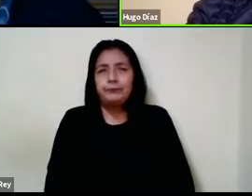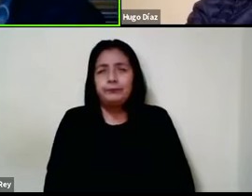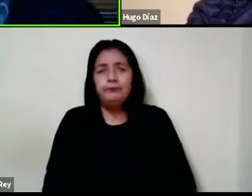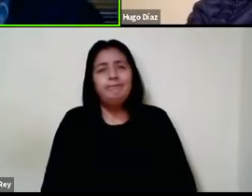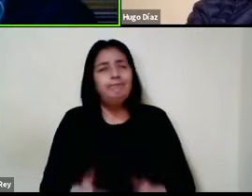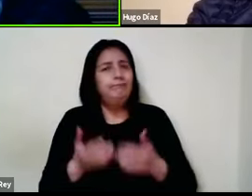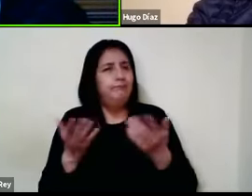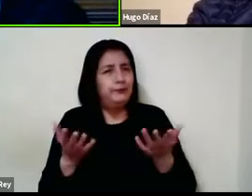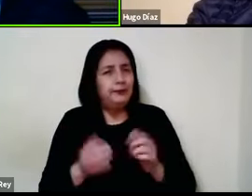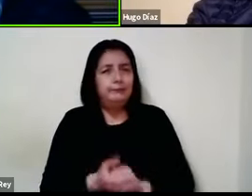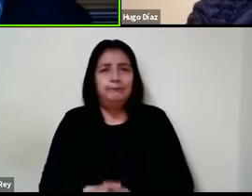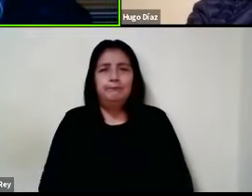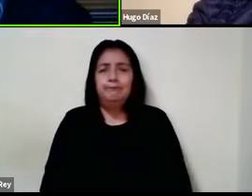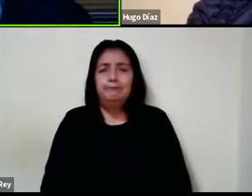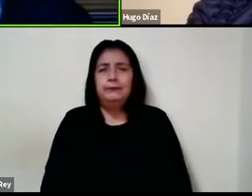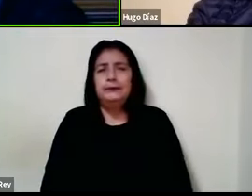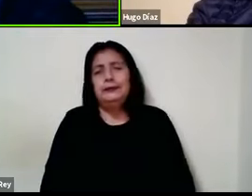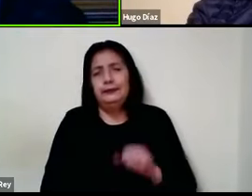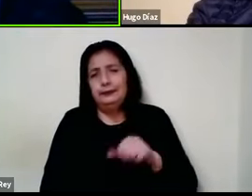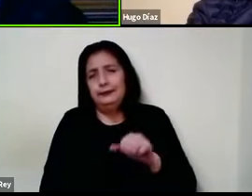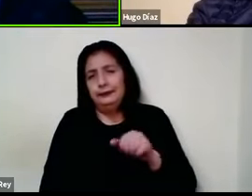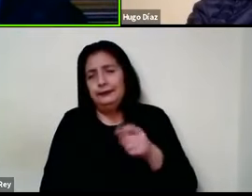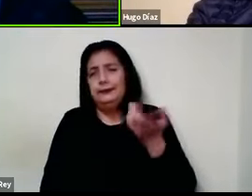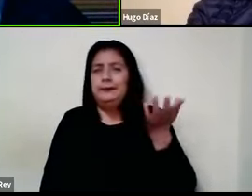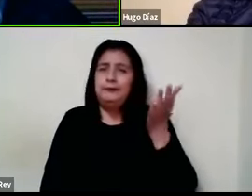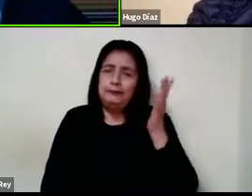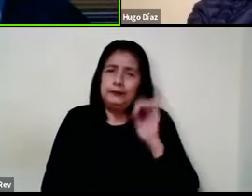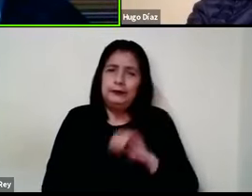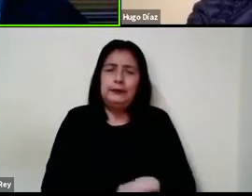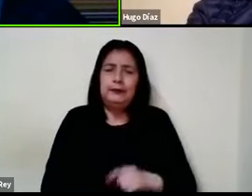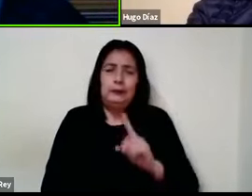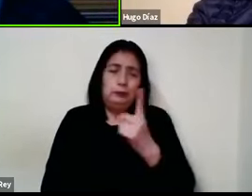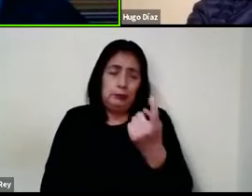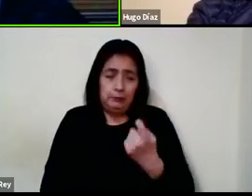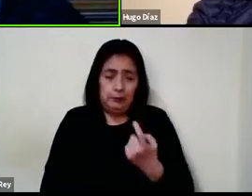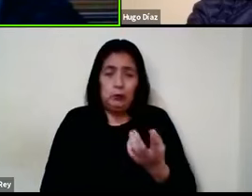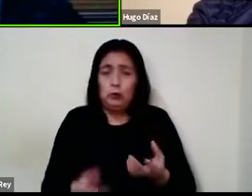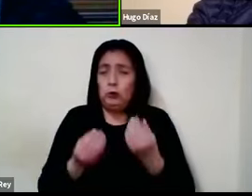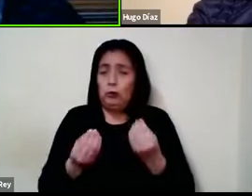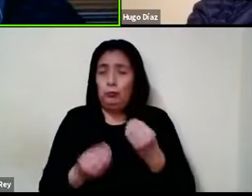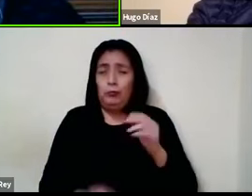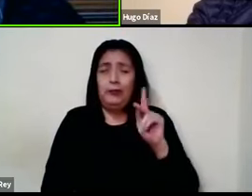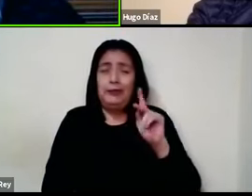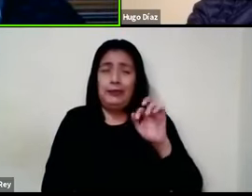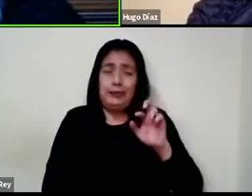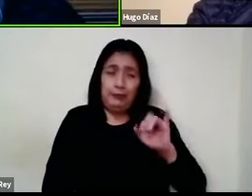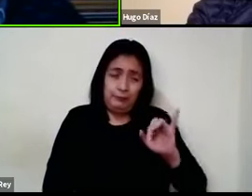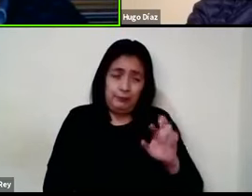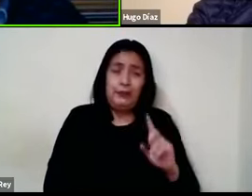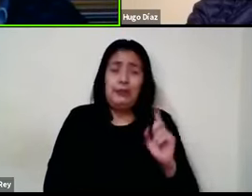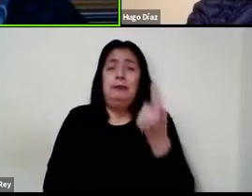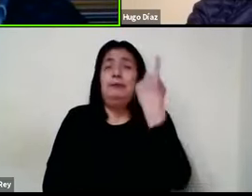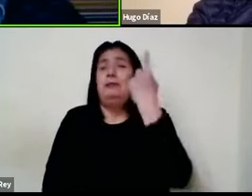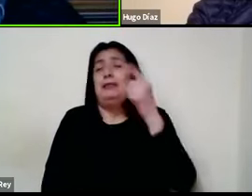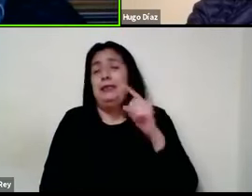Bien, sí, pues un poco, mira, si me preguntas cómo ha sido Kipi la primera semana de